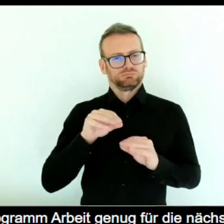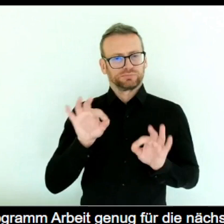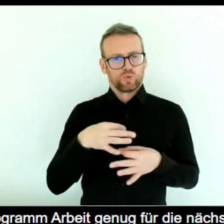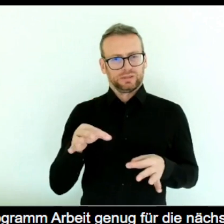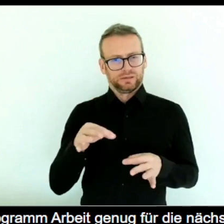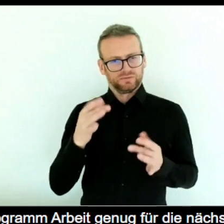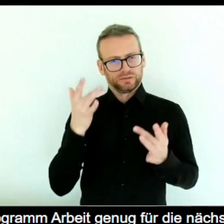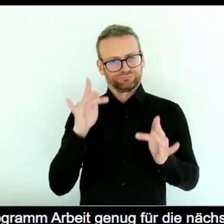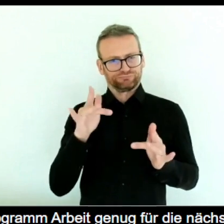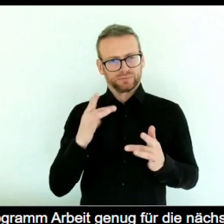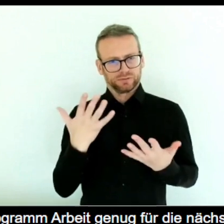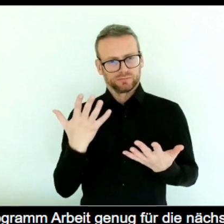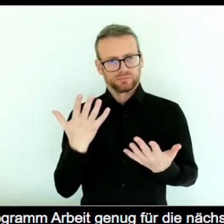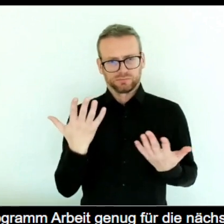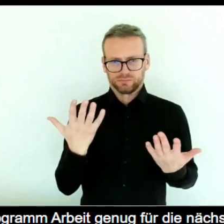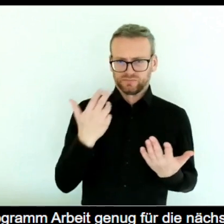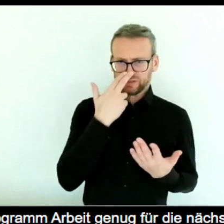Stefan Mack von Antenne Bayern.